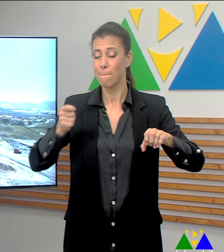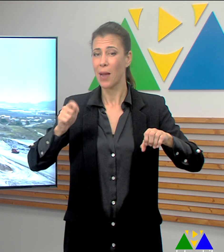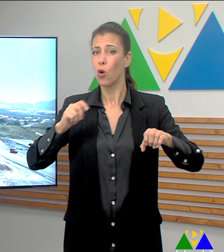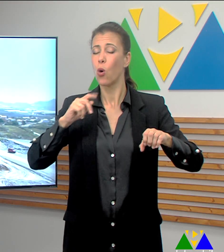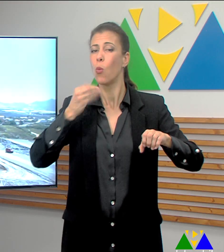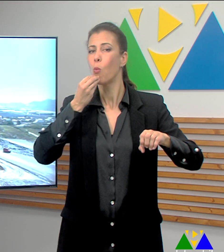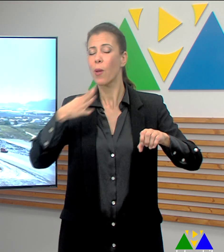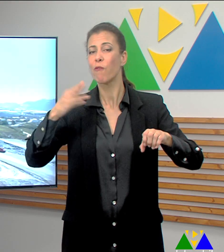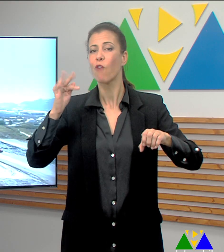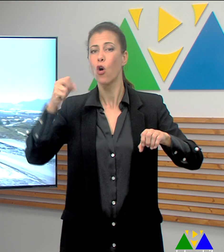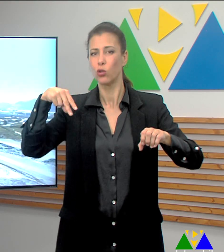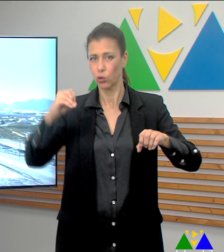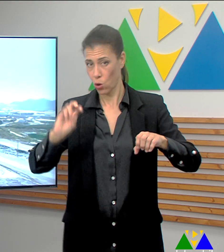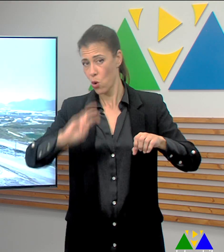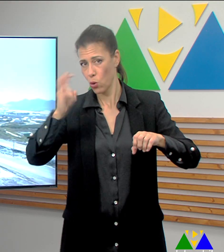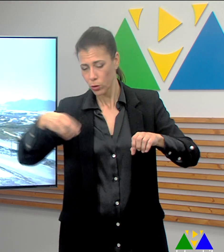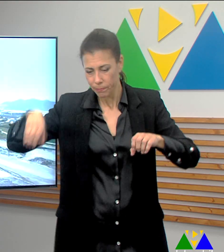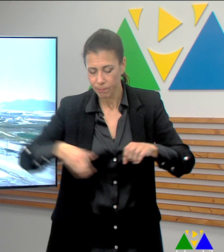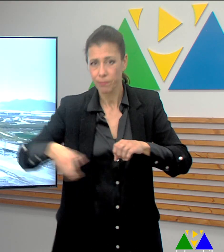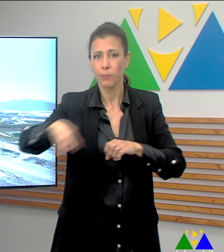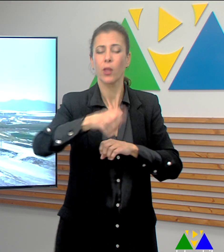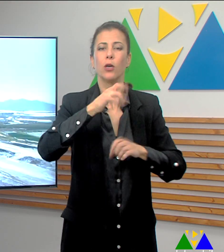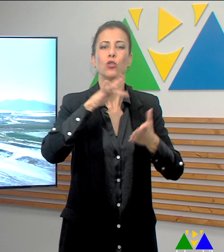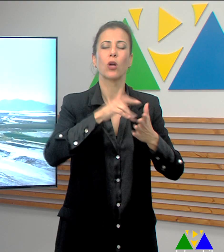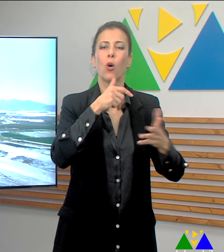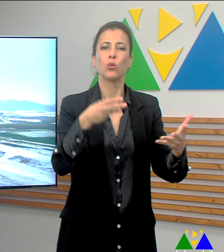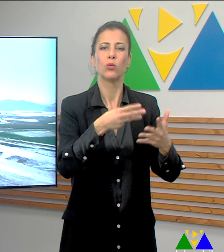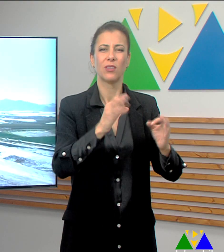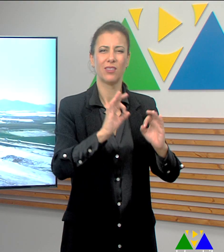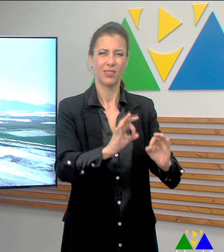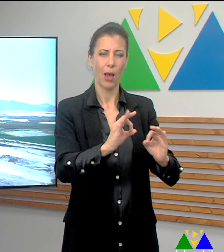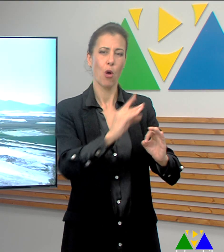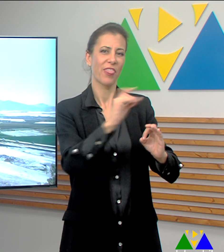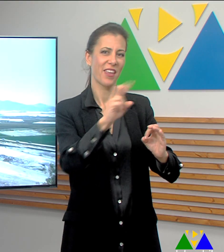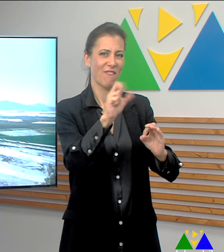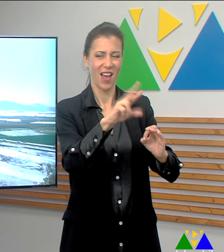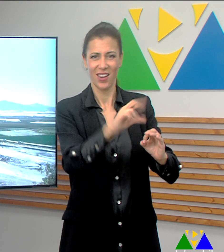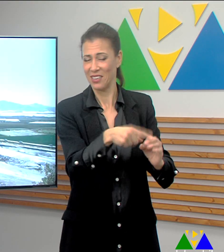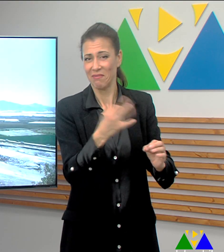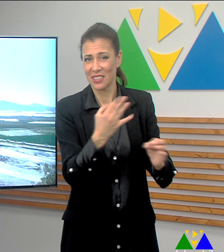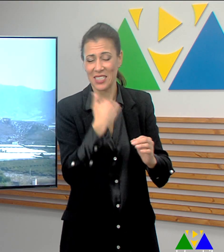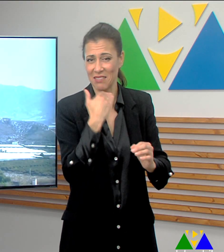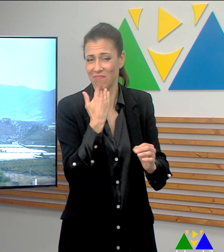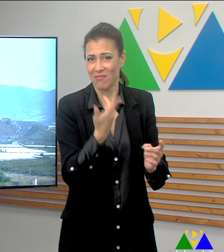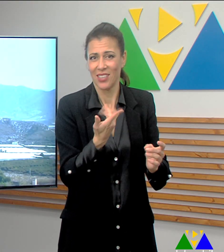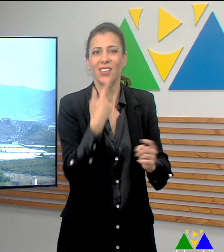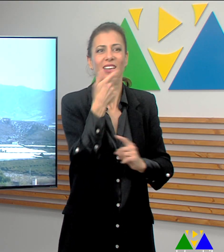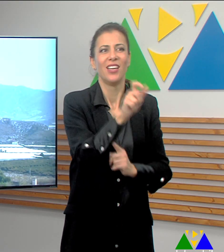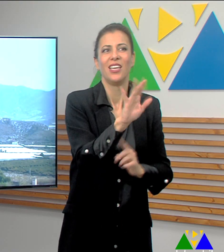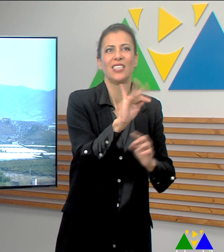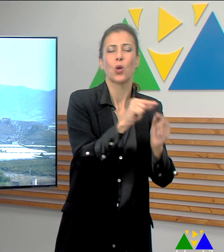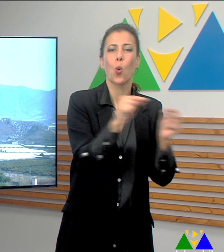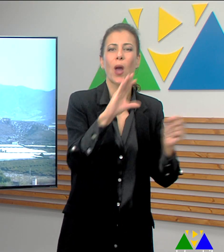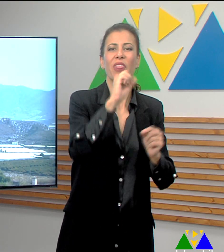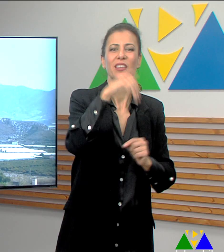Monfoto, y le dieron un octavo de vara, es decir, prácticamente 40 centímetros